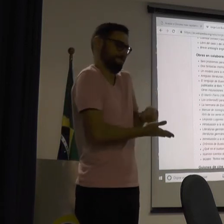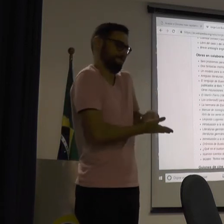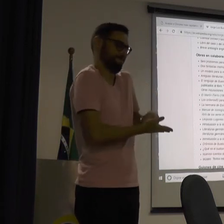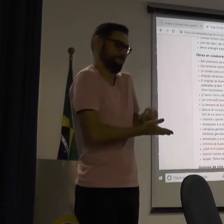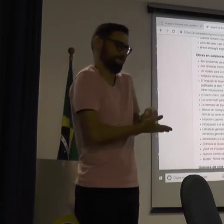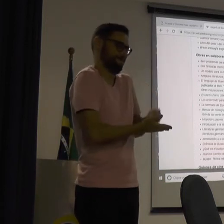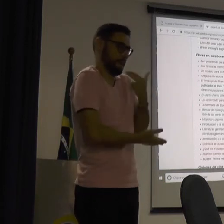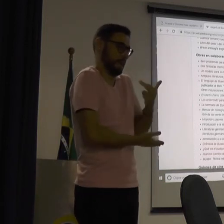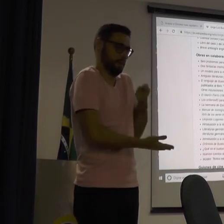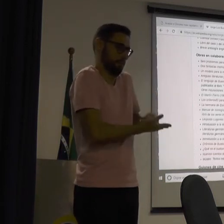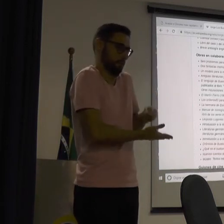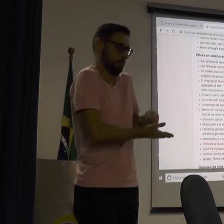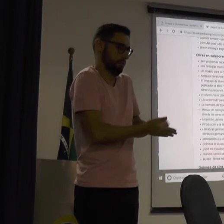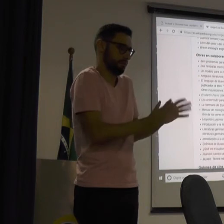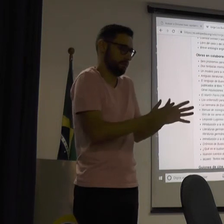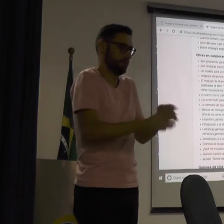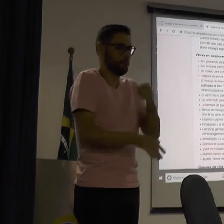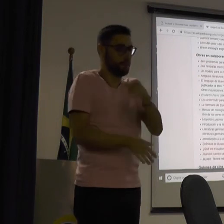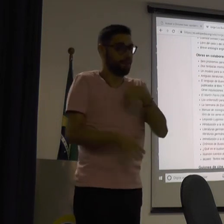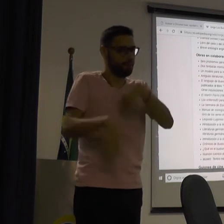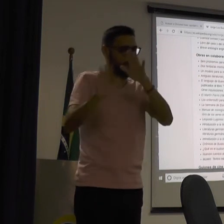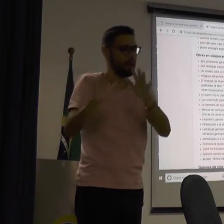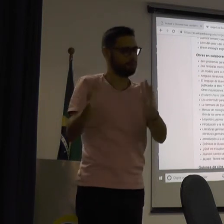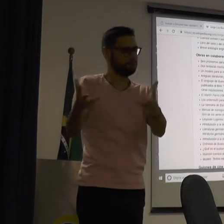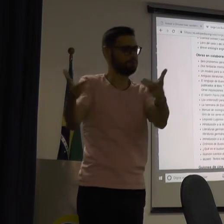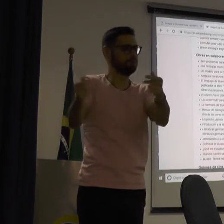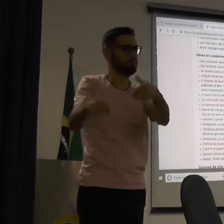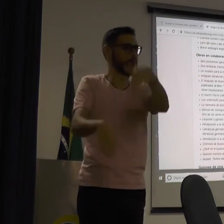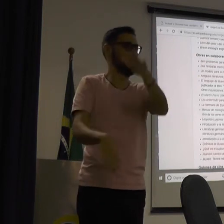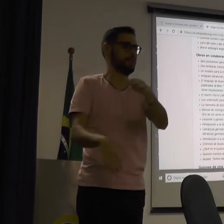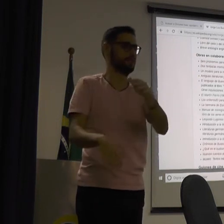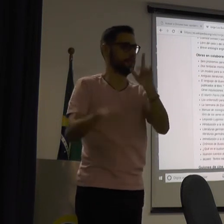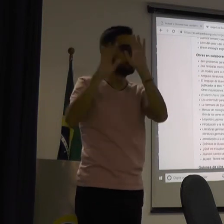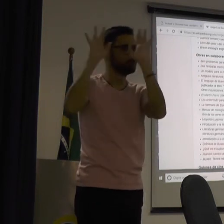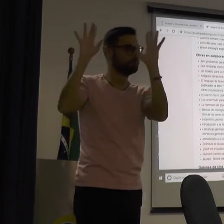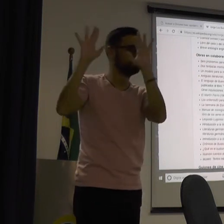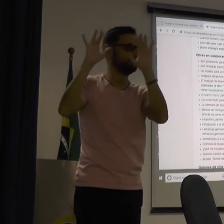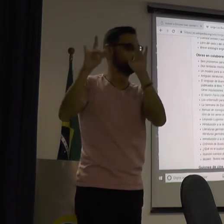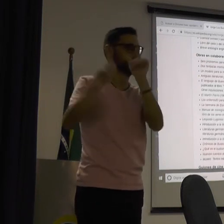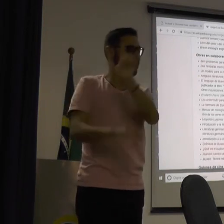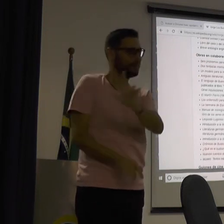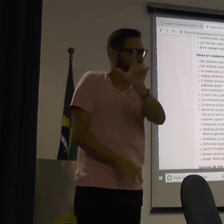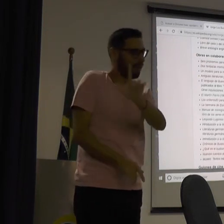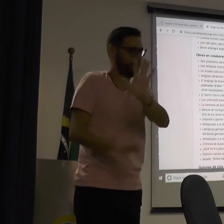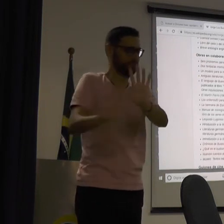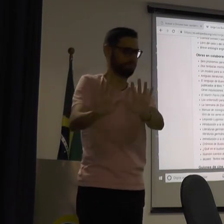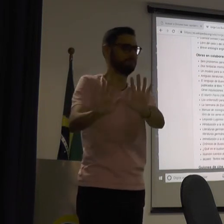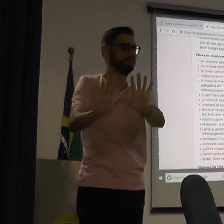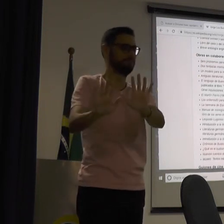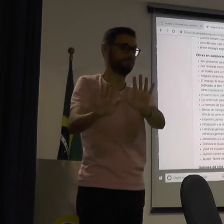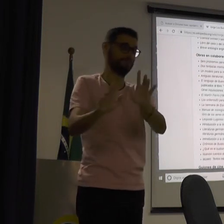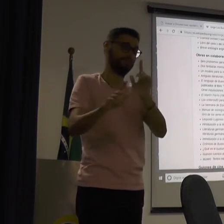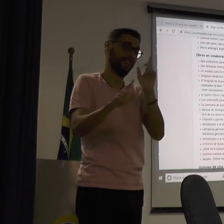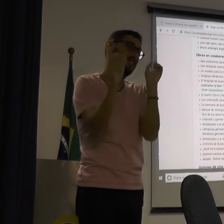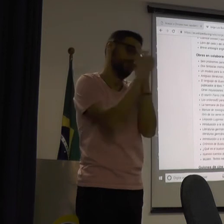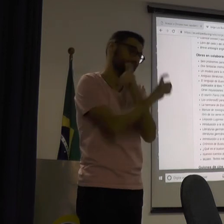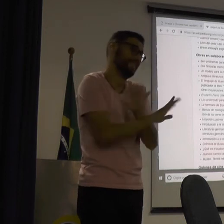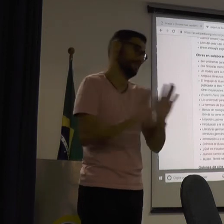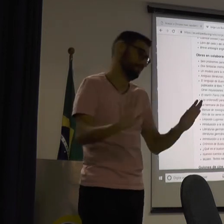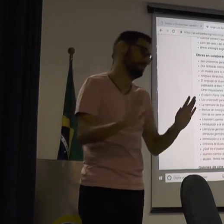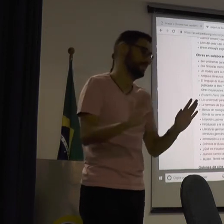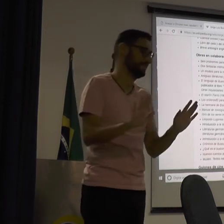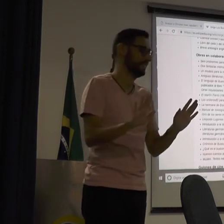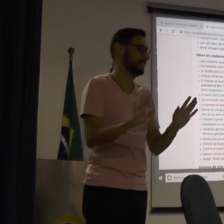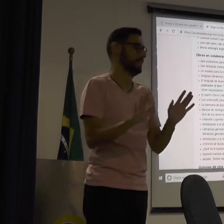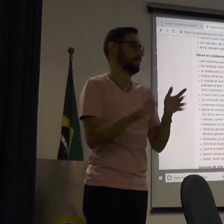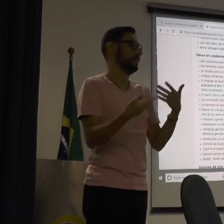aí ele elogiava mais a imaginação. É engraçado, é toda uma coisa meio complexa. Mas o que de fato, o que